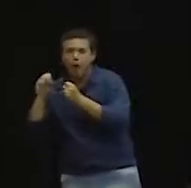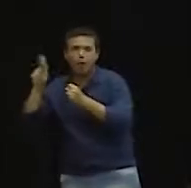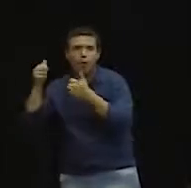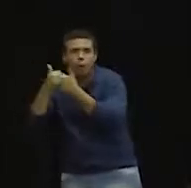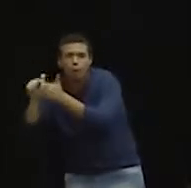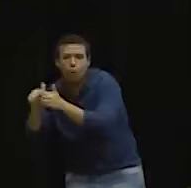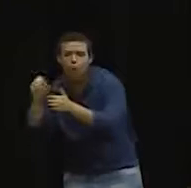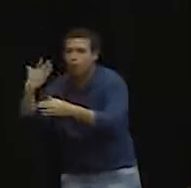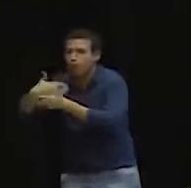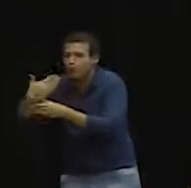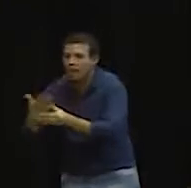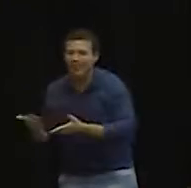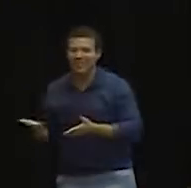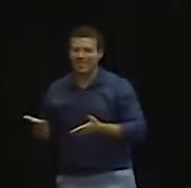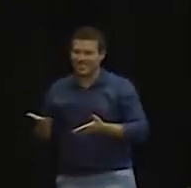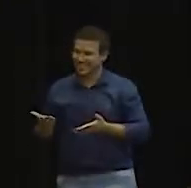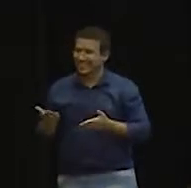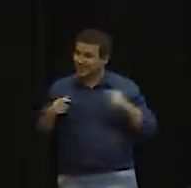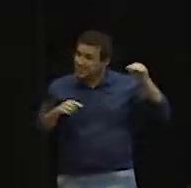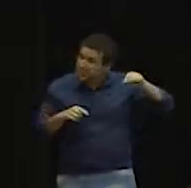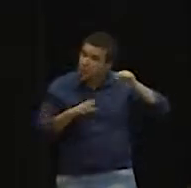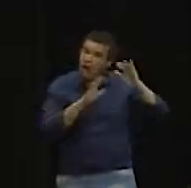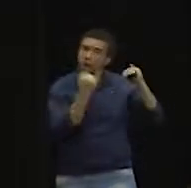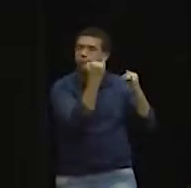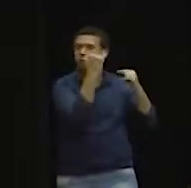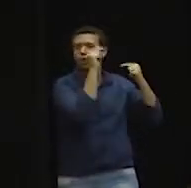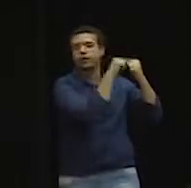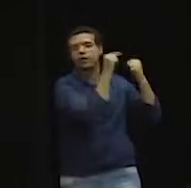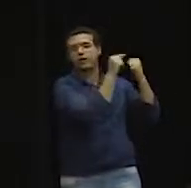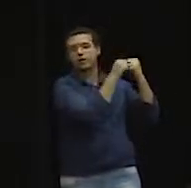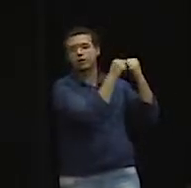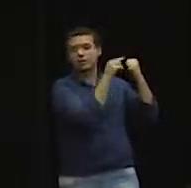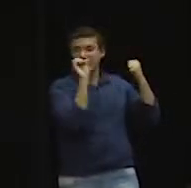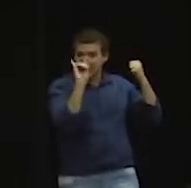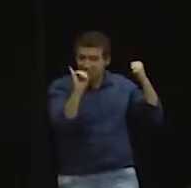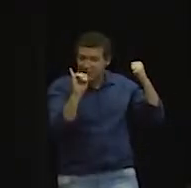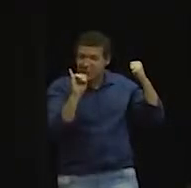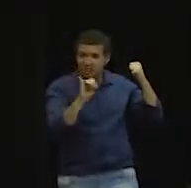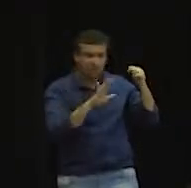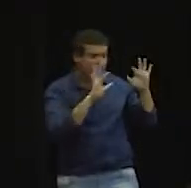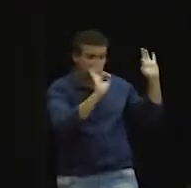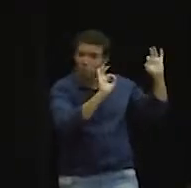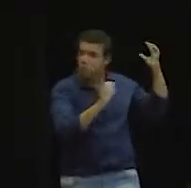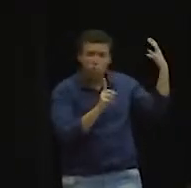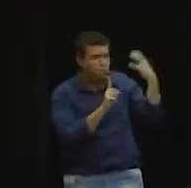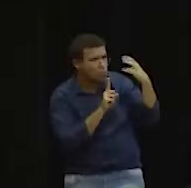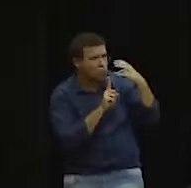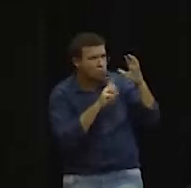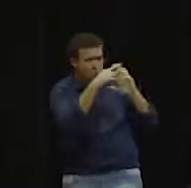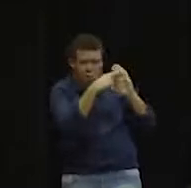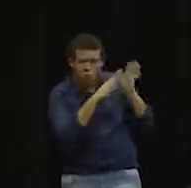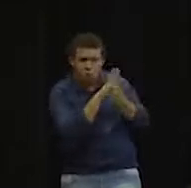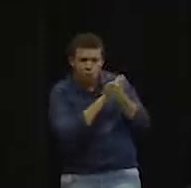esse caminho, que eu não devo entrar num carro, num ônibus, enfim. Então, isso é muito importante. Se não